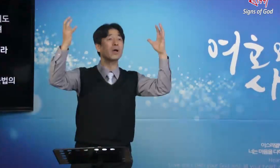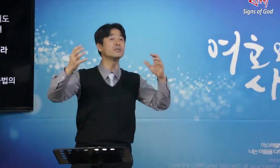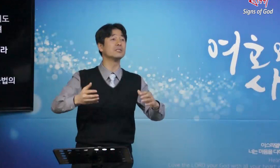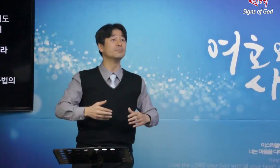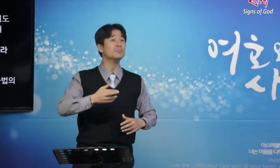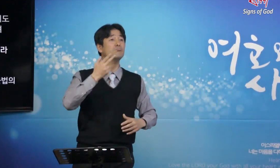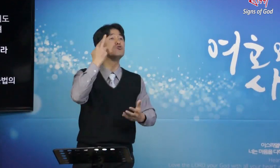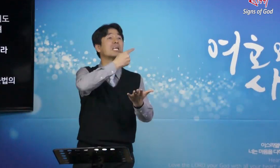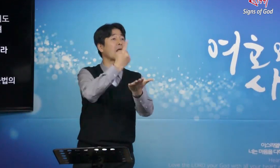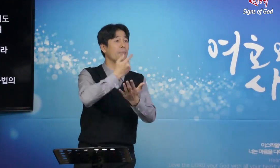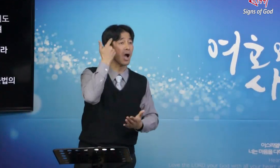하나님의 나라는